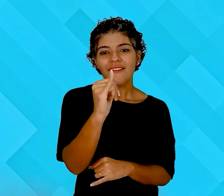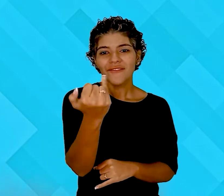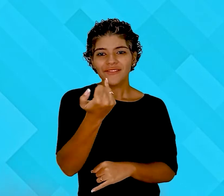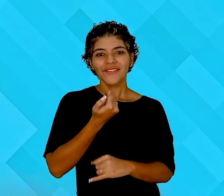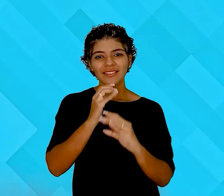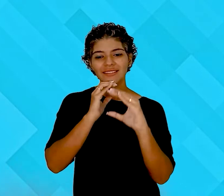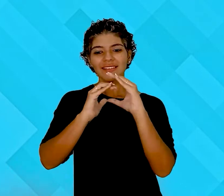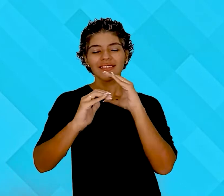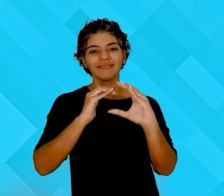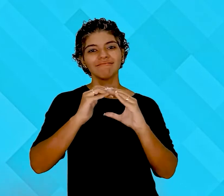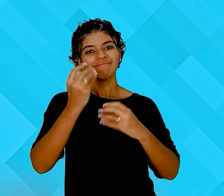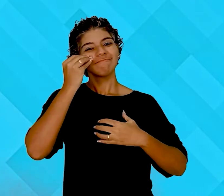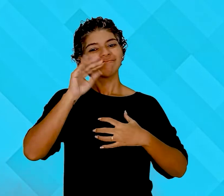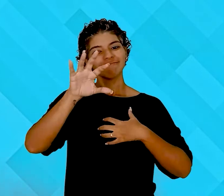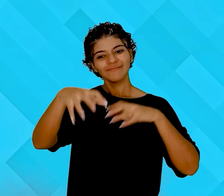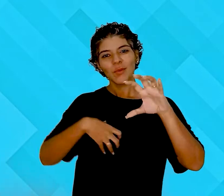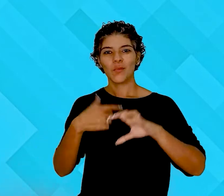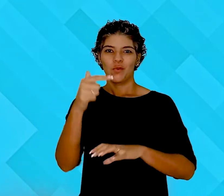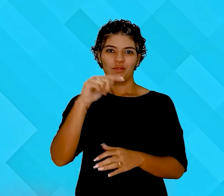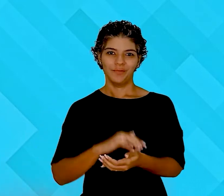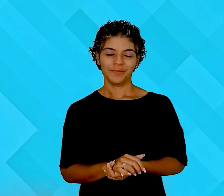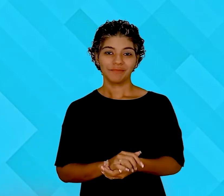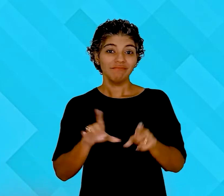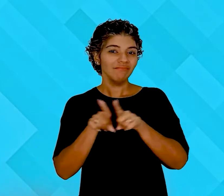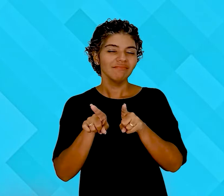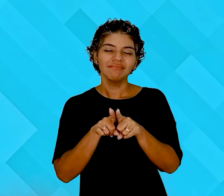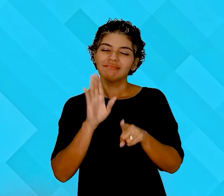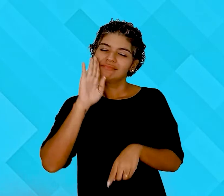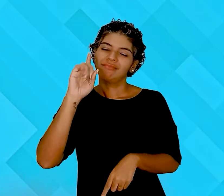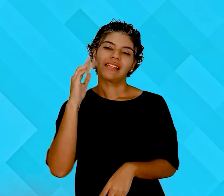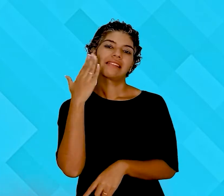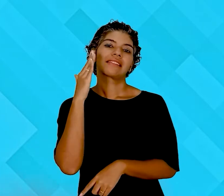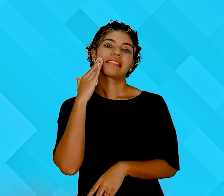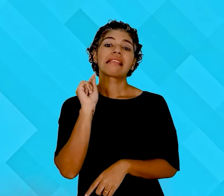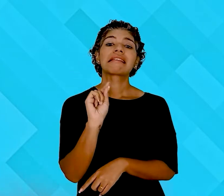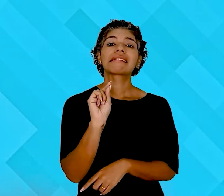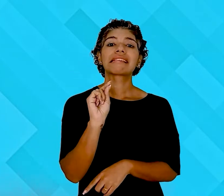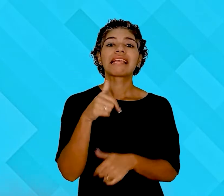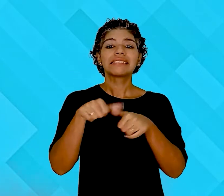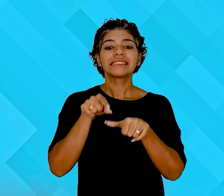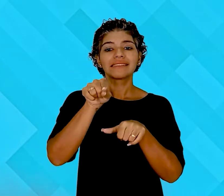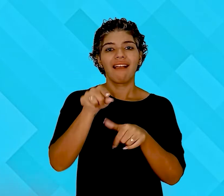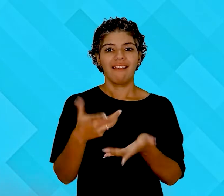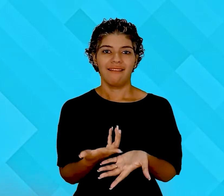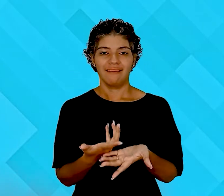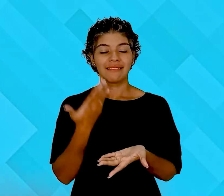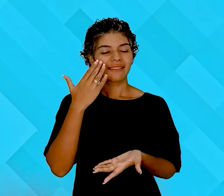está do outro lado. Entender muito, assim. E, para isso, a gente tem muitas ferramentas hoje, né? A gente tem Bom, se